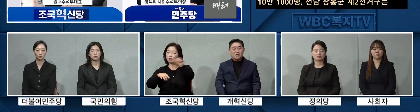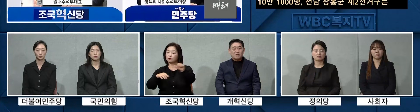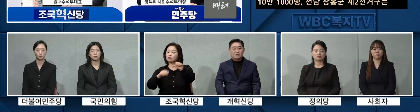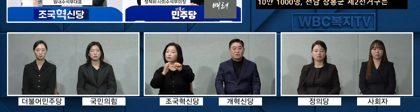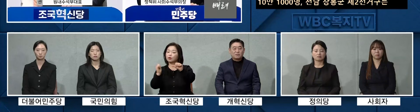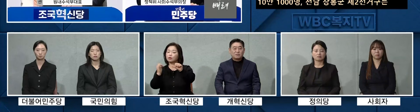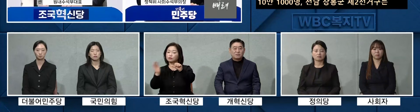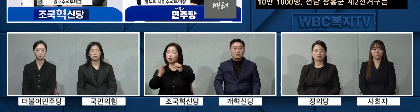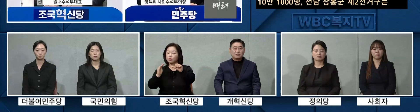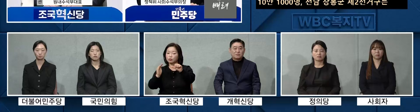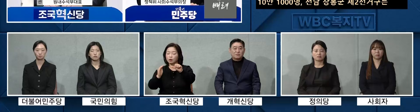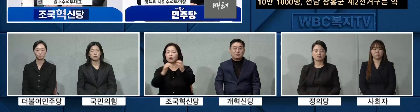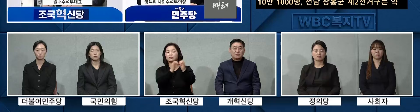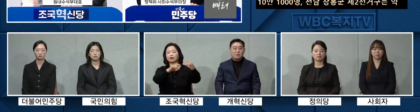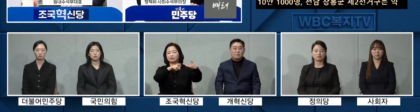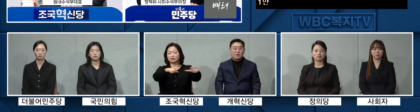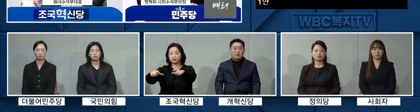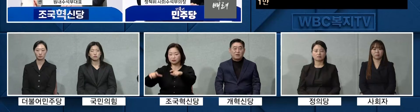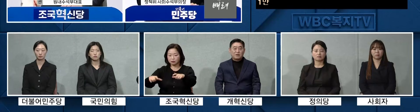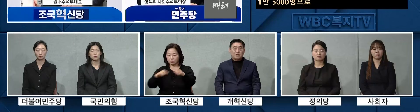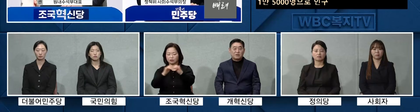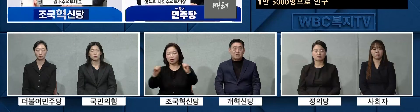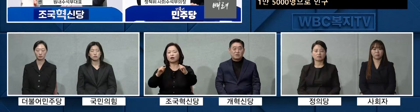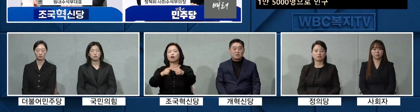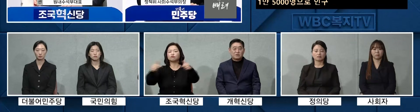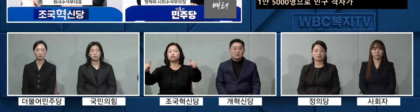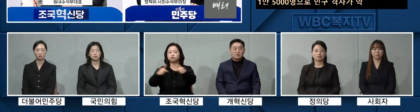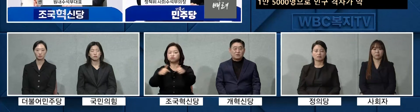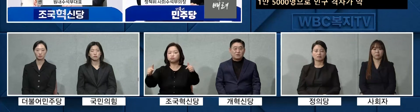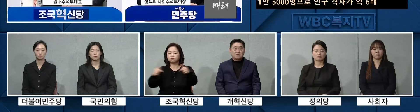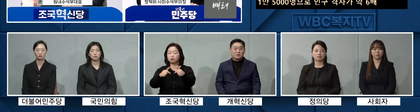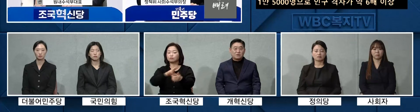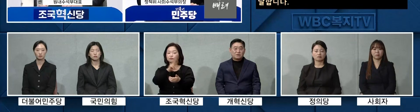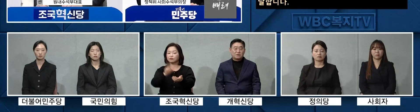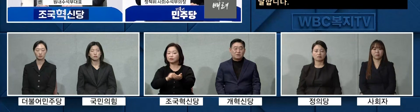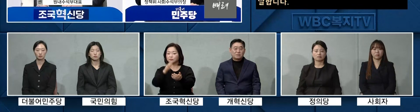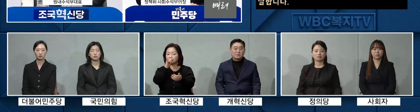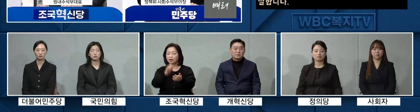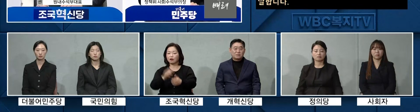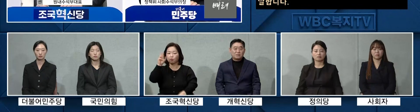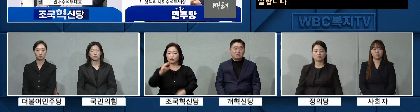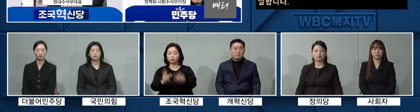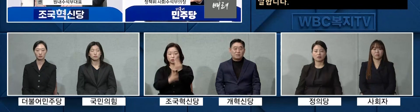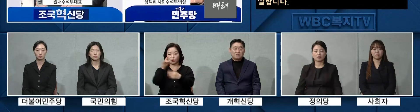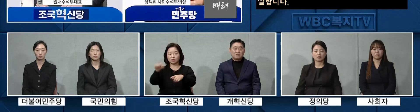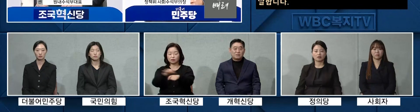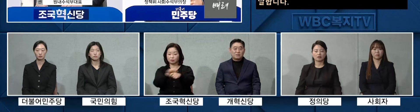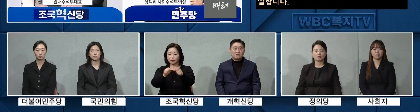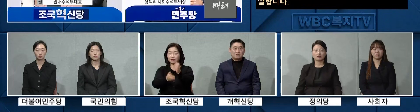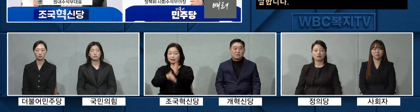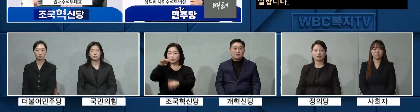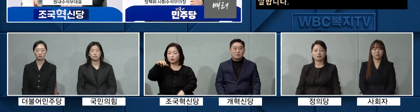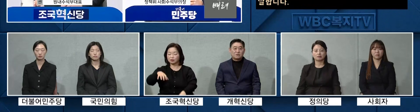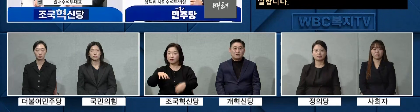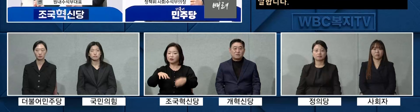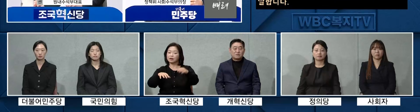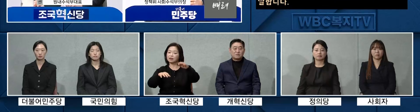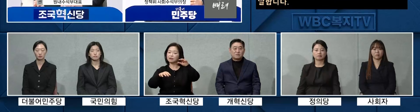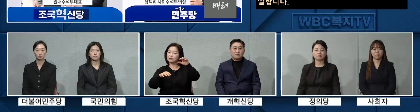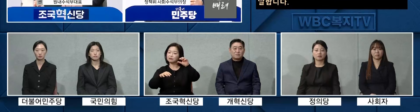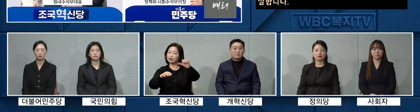명으로 인구 격차가 약 6배 이상 다릅니다. 전남 광주 통합특별시의 경우 3 내지 5인